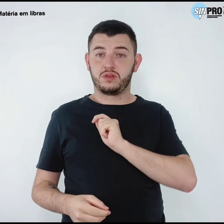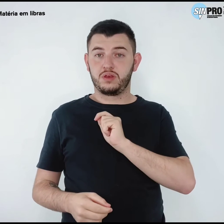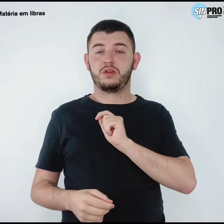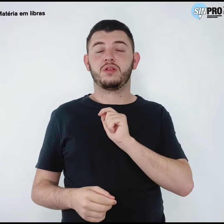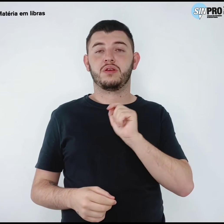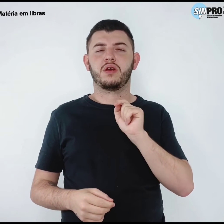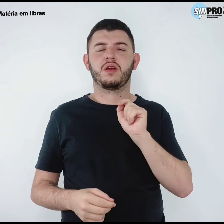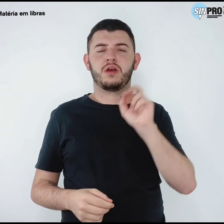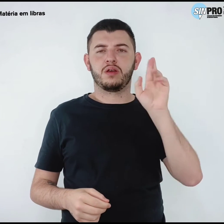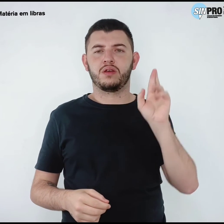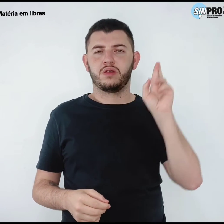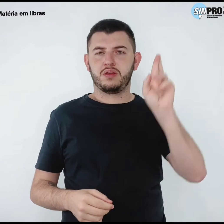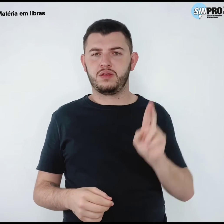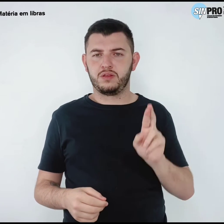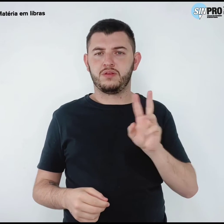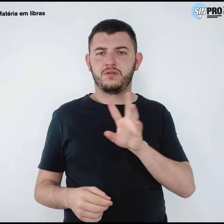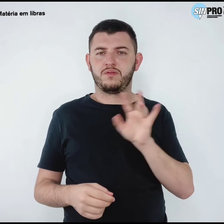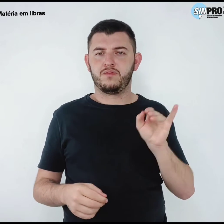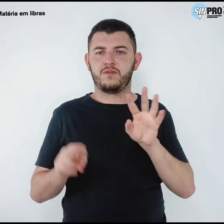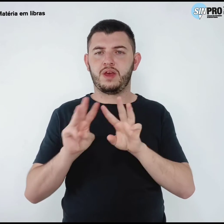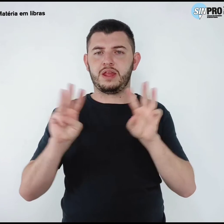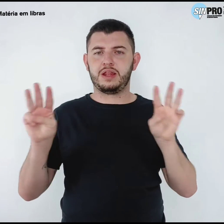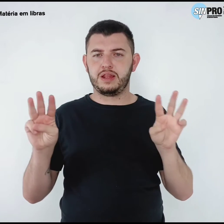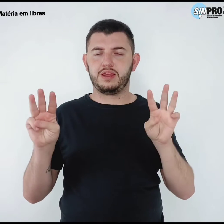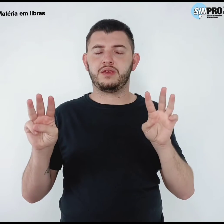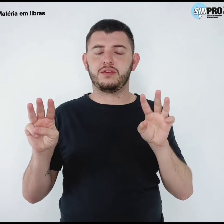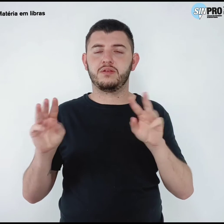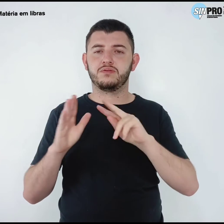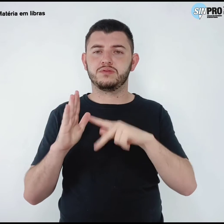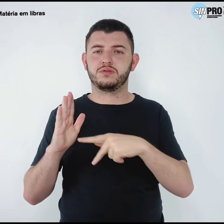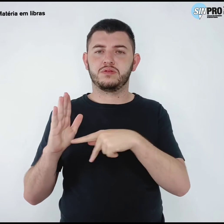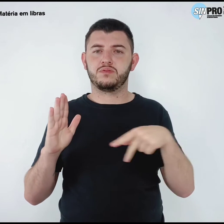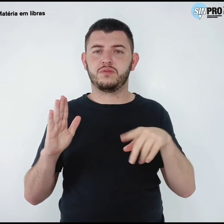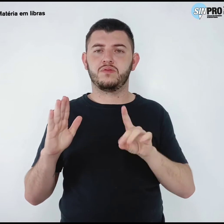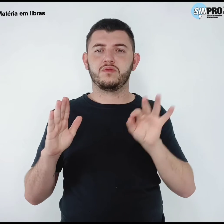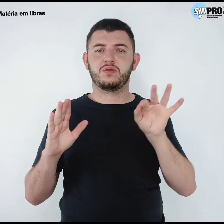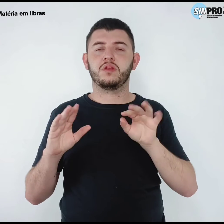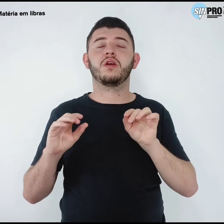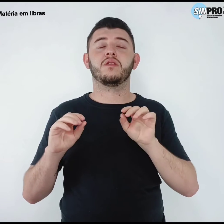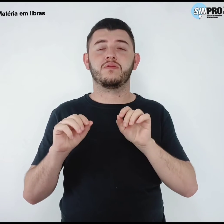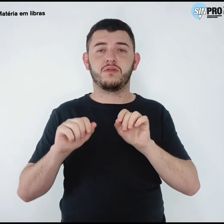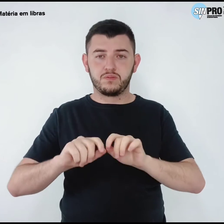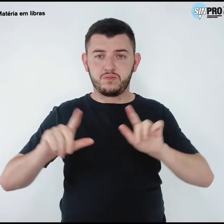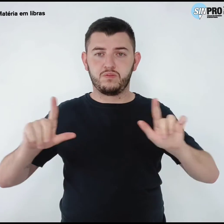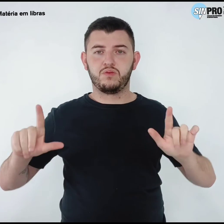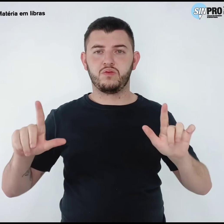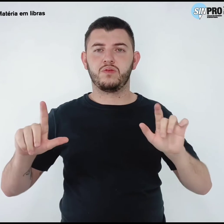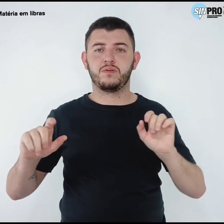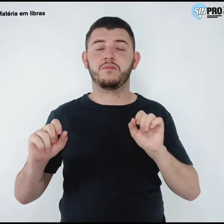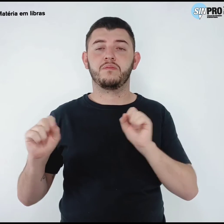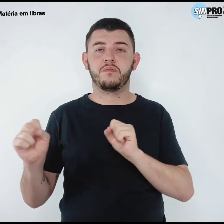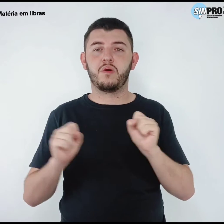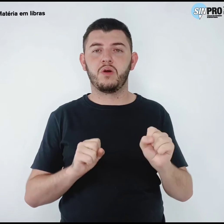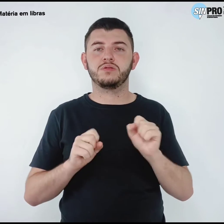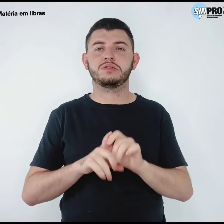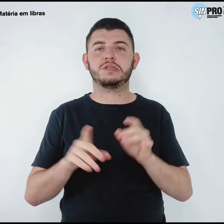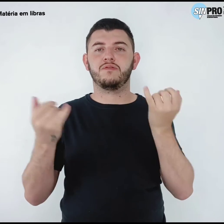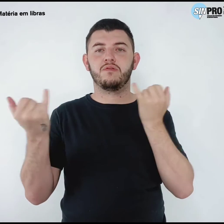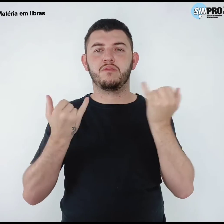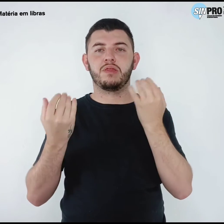sindical deverá acessar o link disponibilizado pelo SimproDF, preencher os campos em